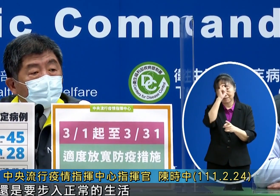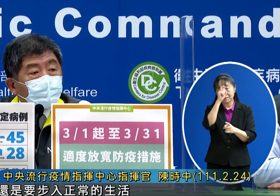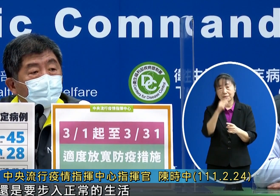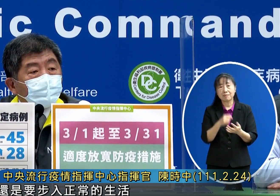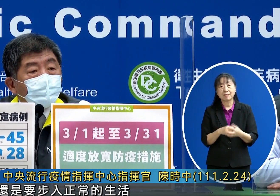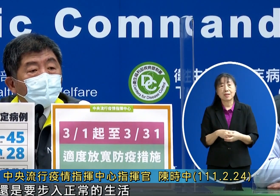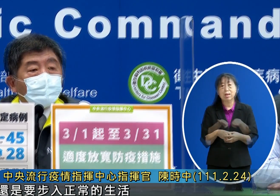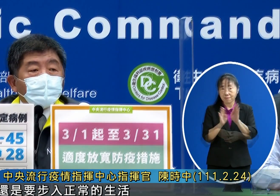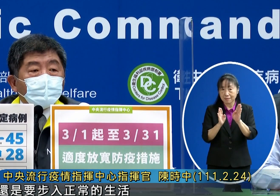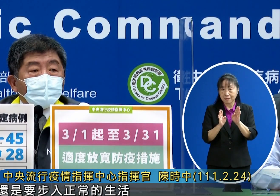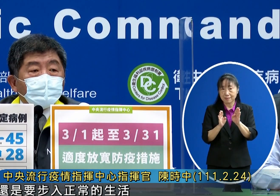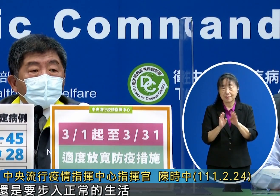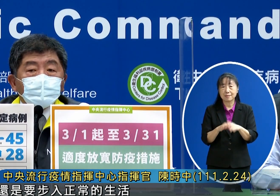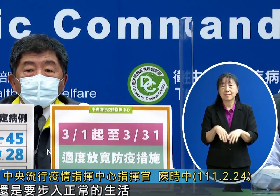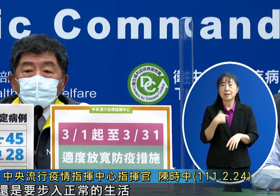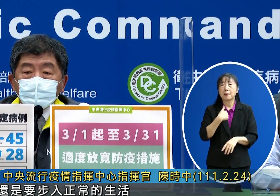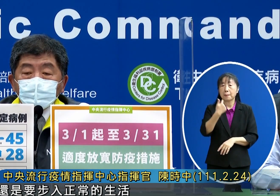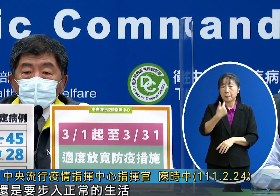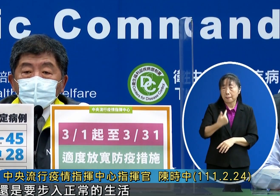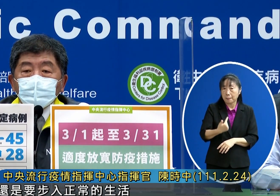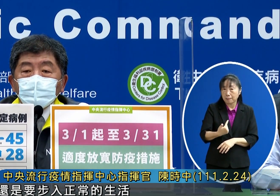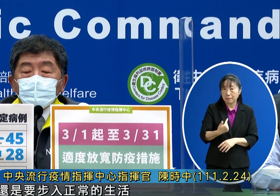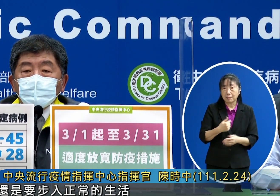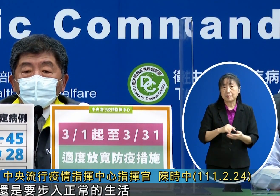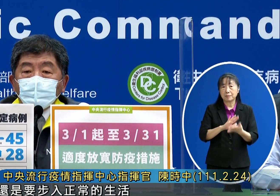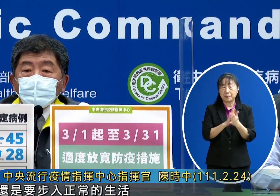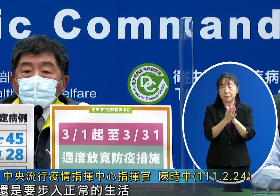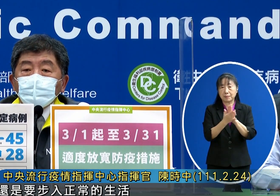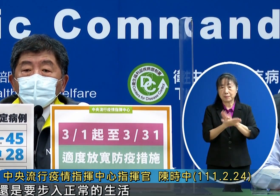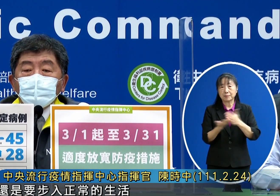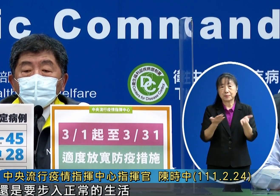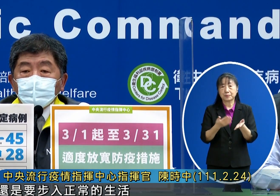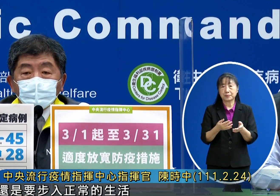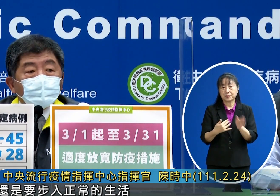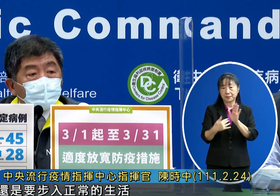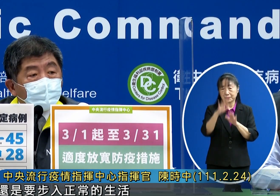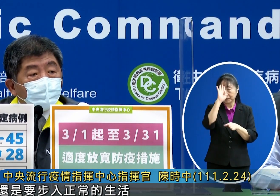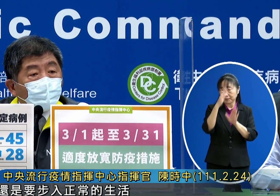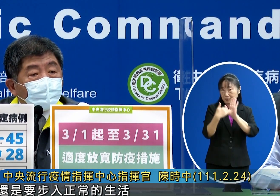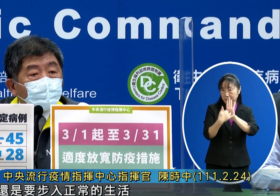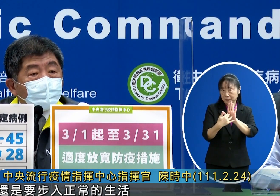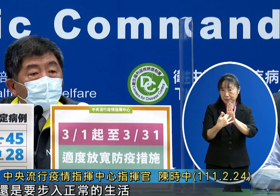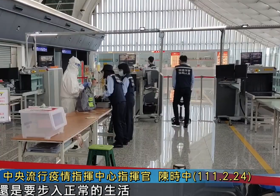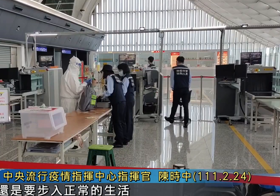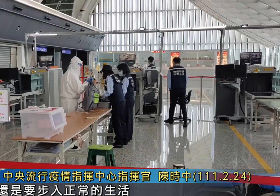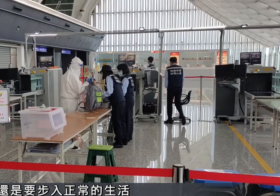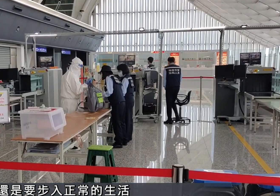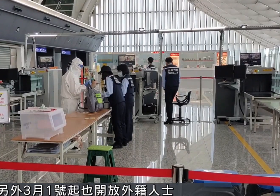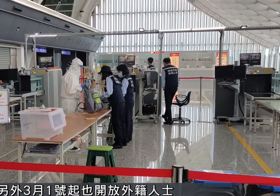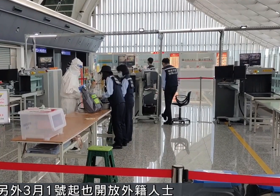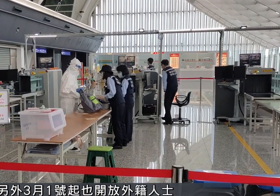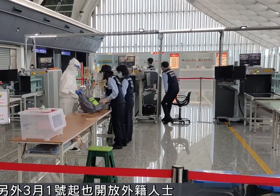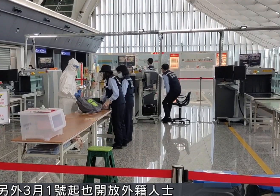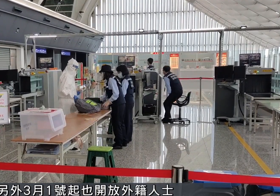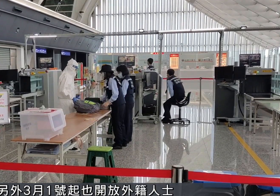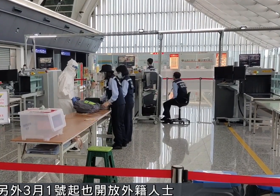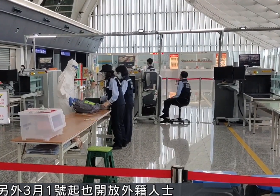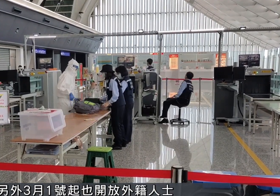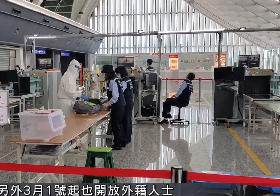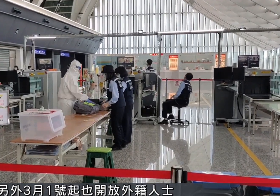常的生活，要走向一个经济防疫的一个新模式。 另外，3月1号起也开放外